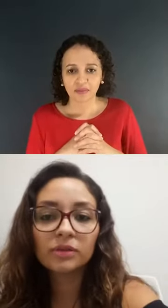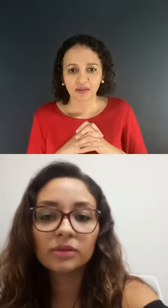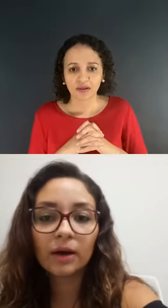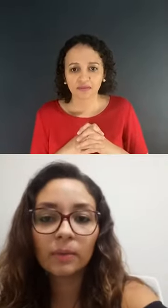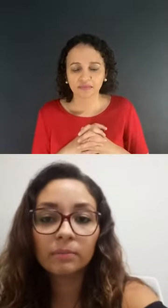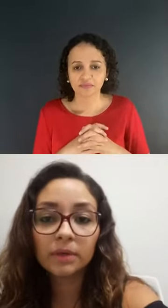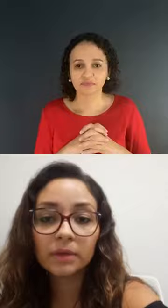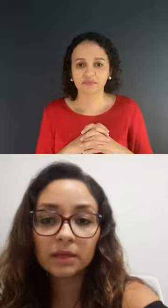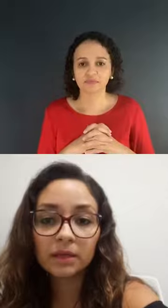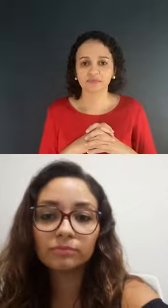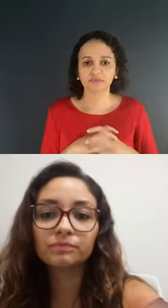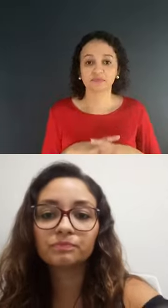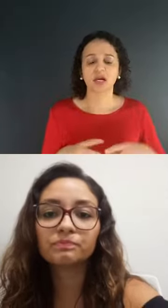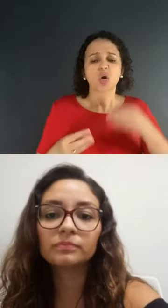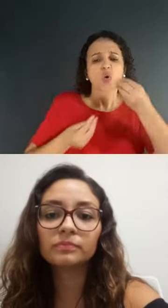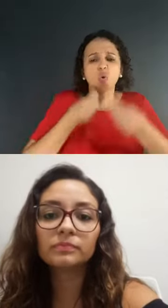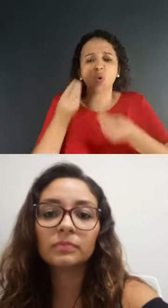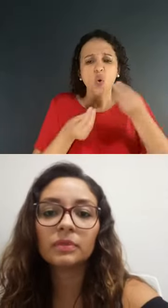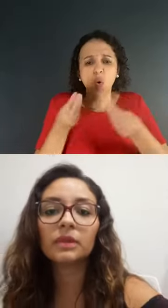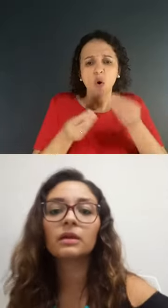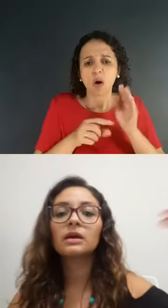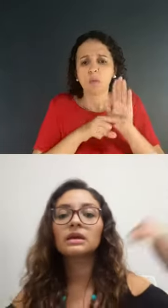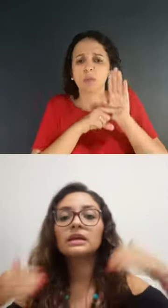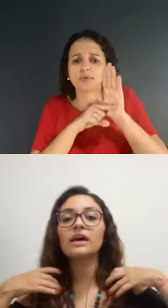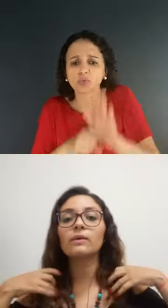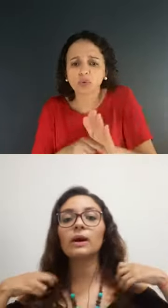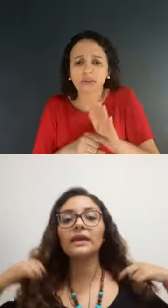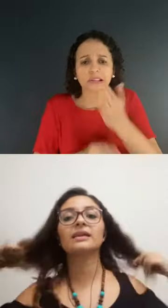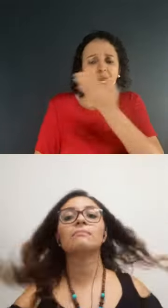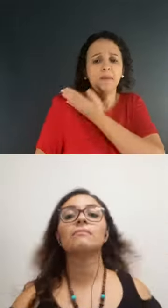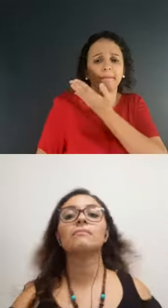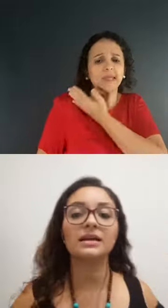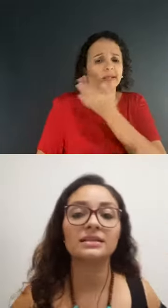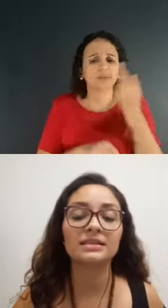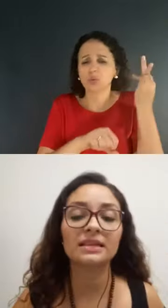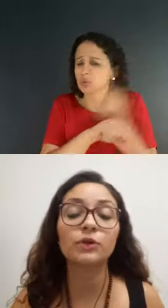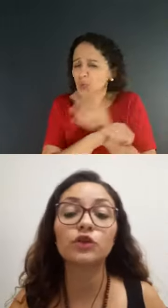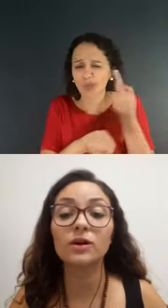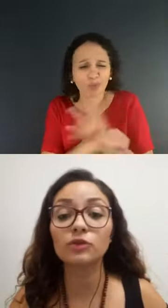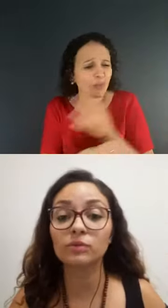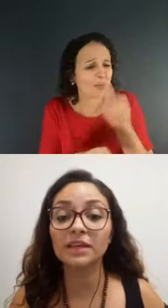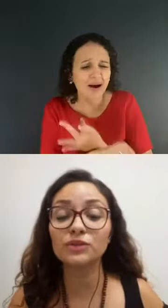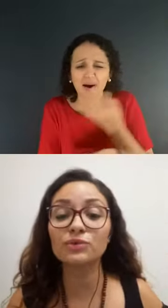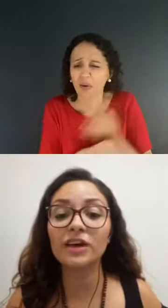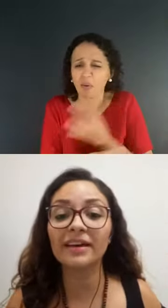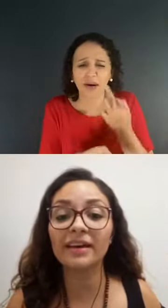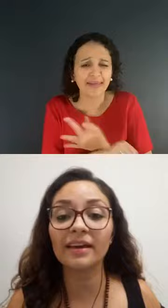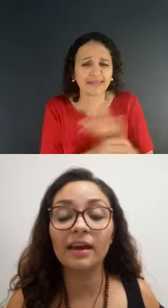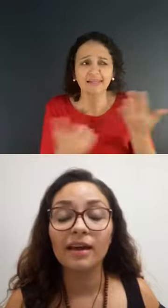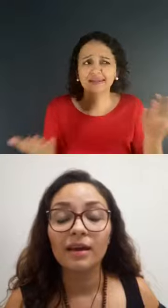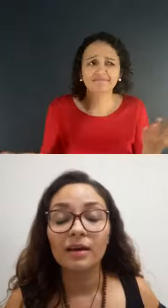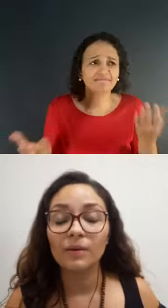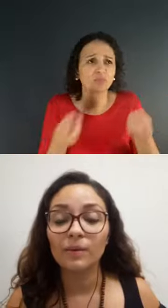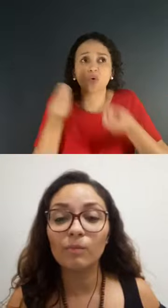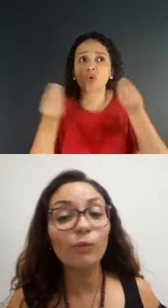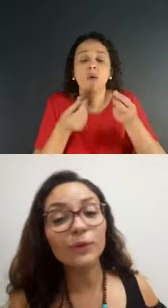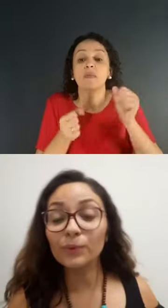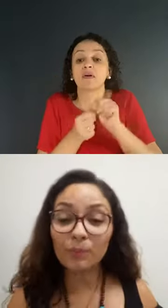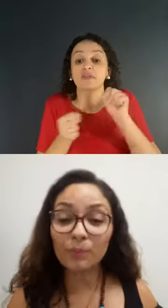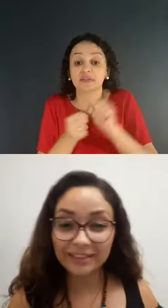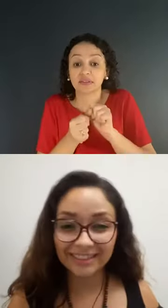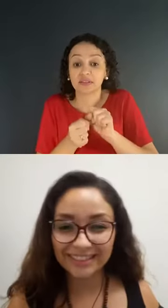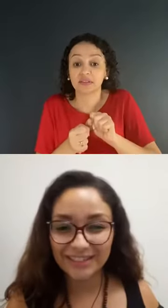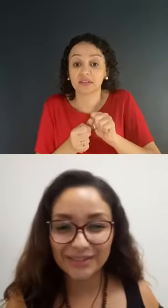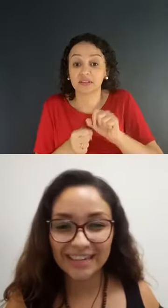Como ajudar uma amiga que não aguenta mais, ela pediu ajuda. Isso já é